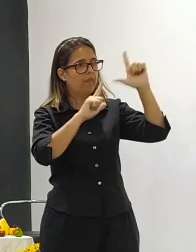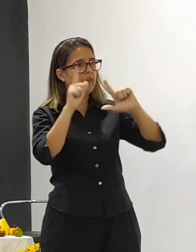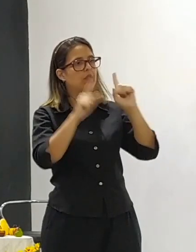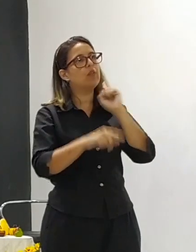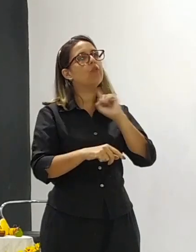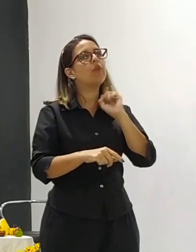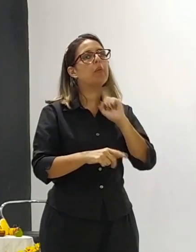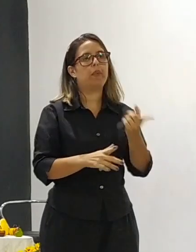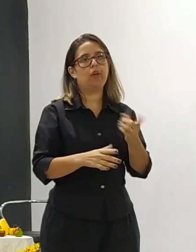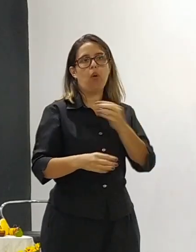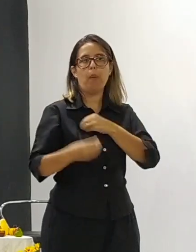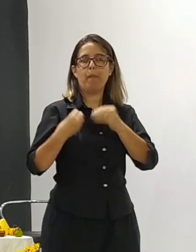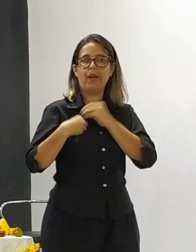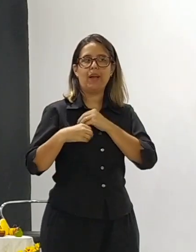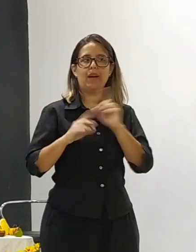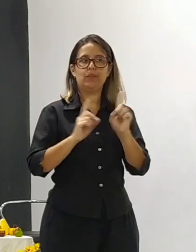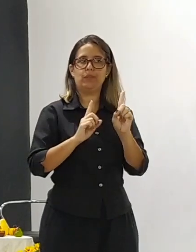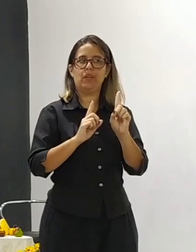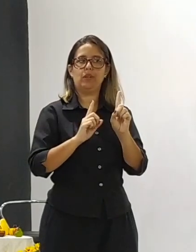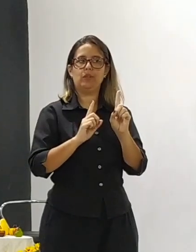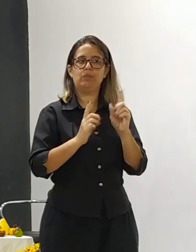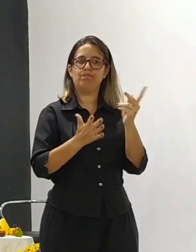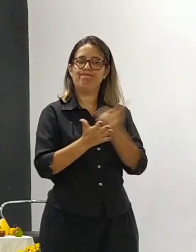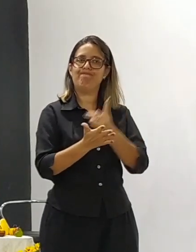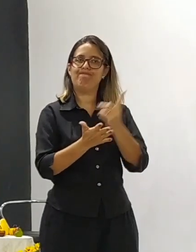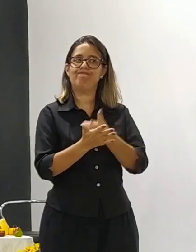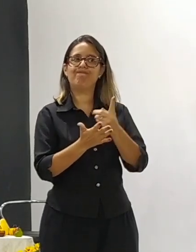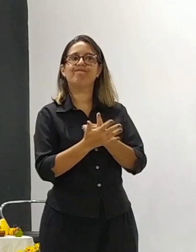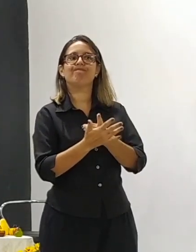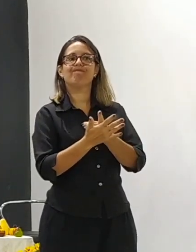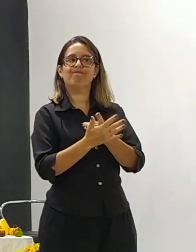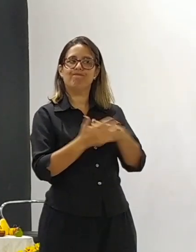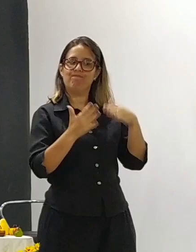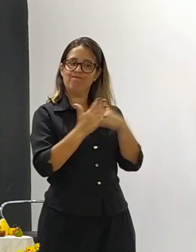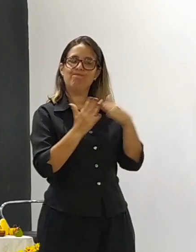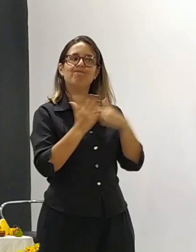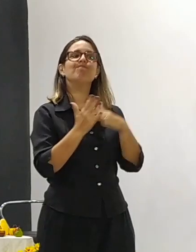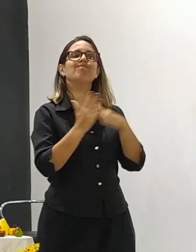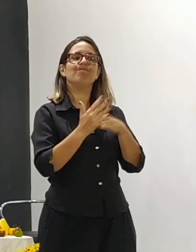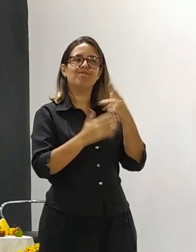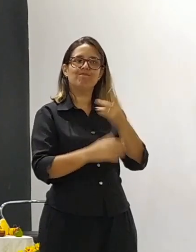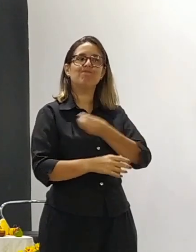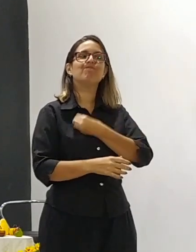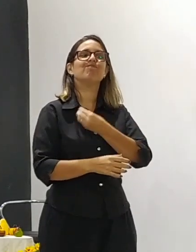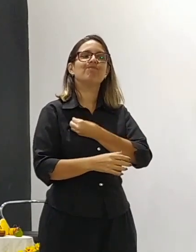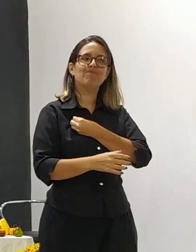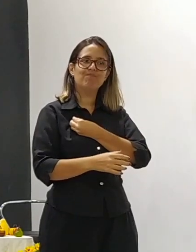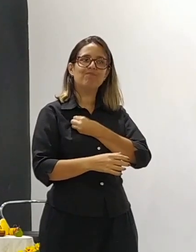é pecado? Não, mas é embaraço. Está atrapalhando a sua vida.